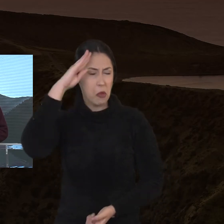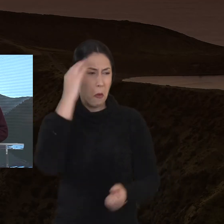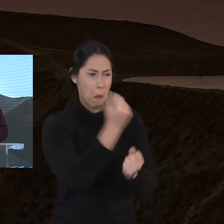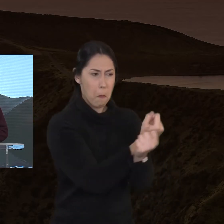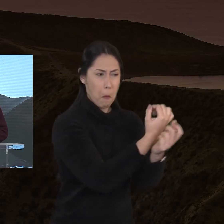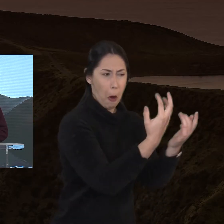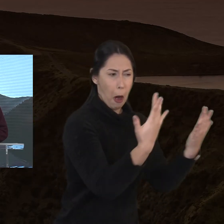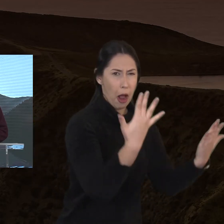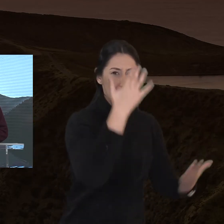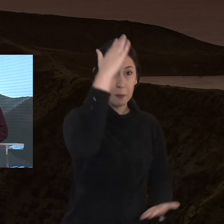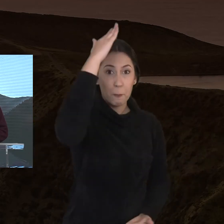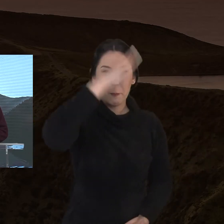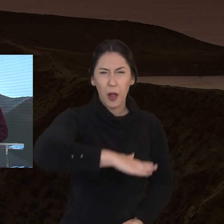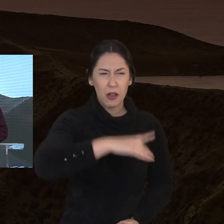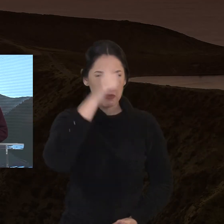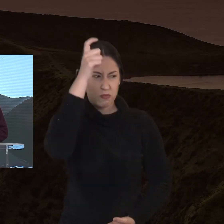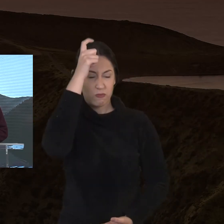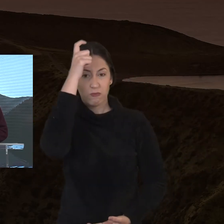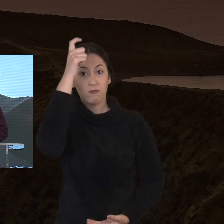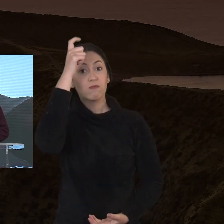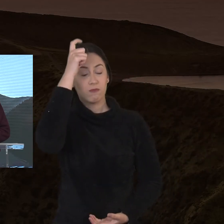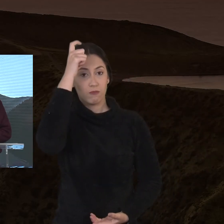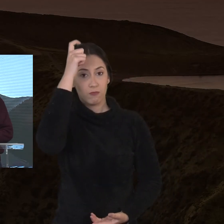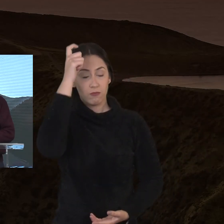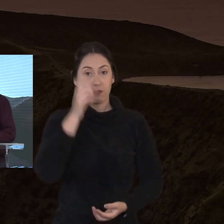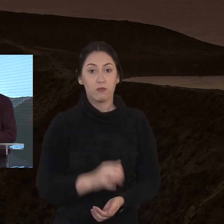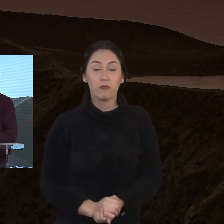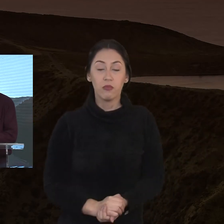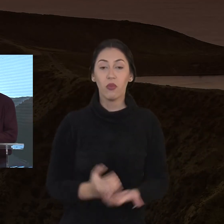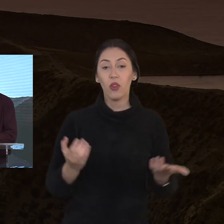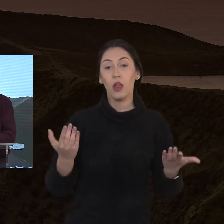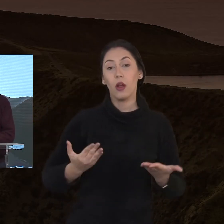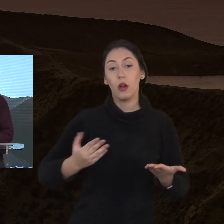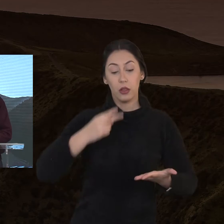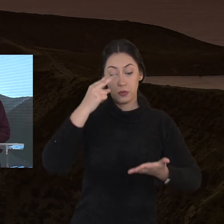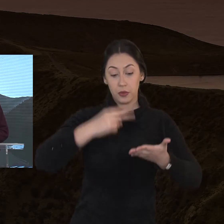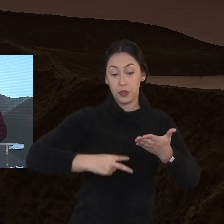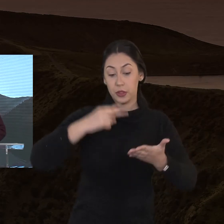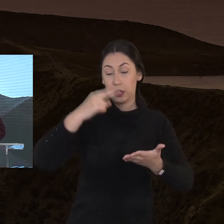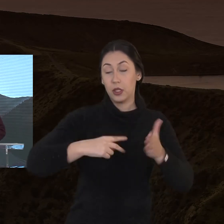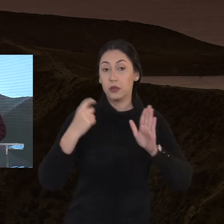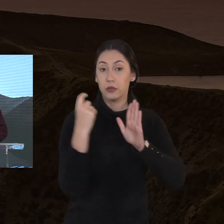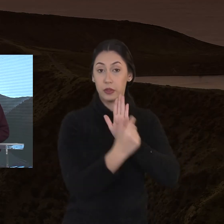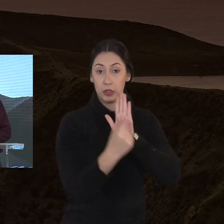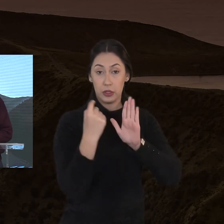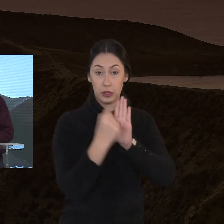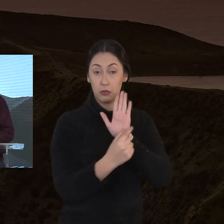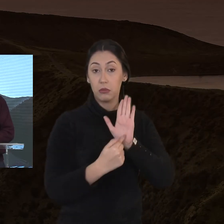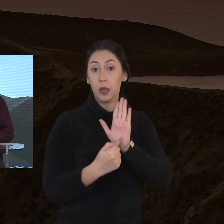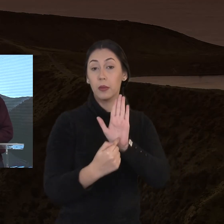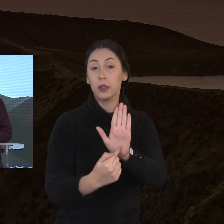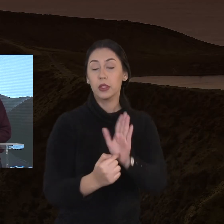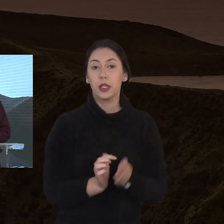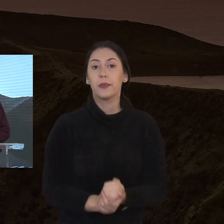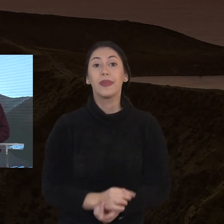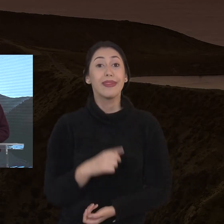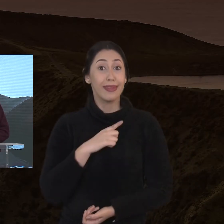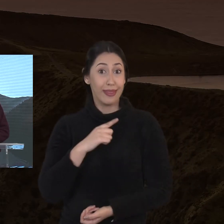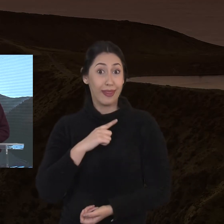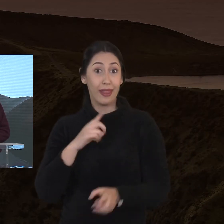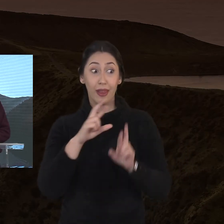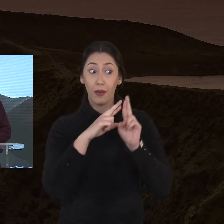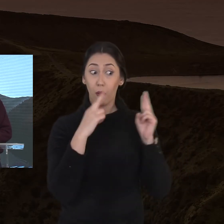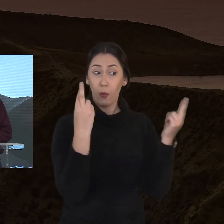satânico bom então quero agora de alguns versículos para mostrar para vocês que existe um reino